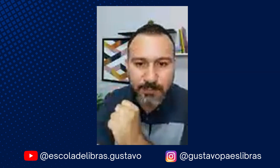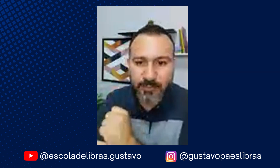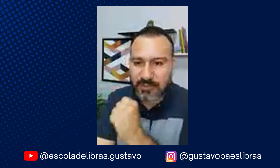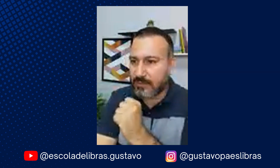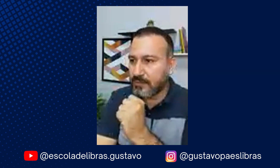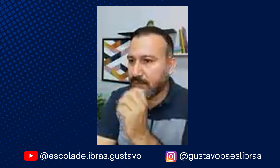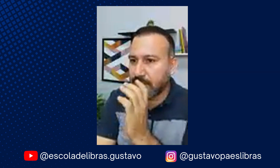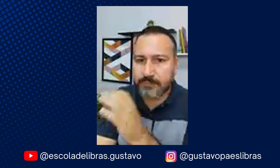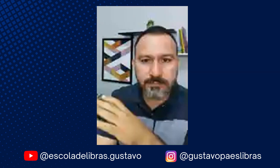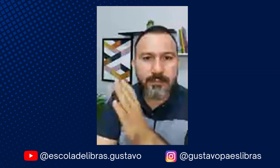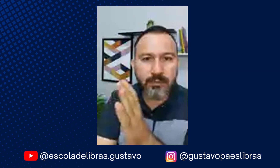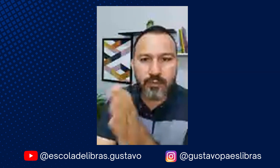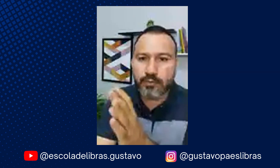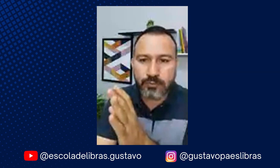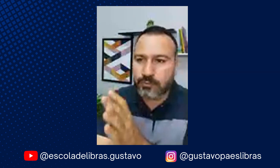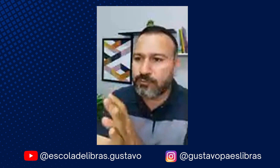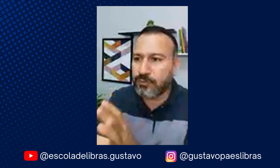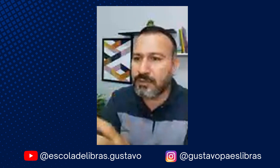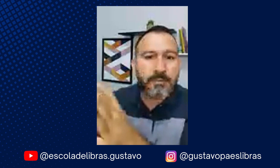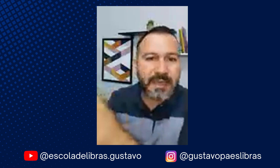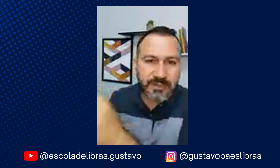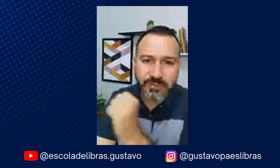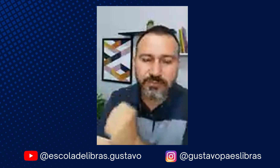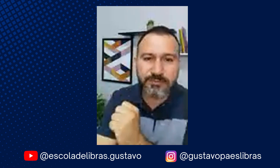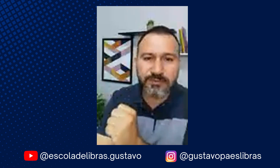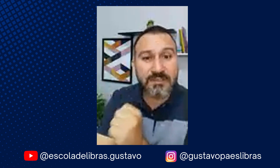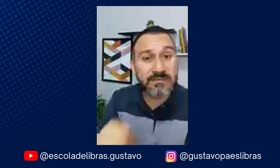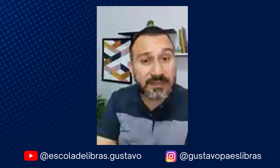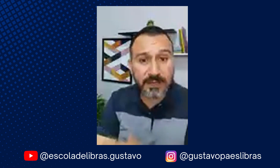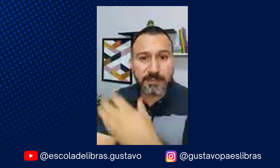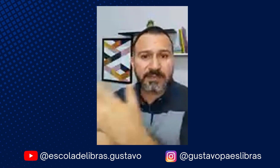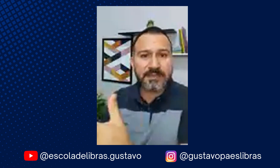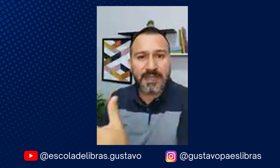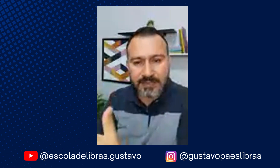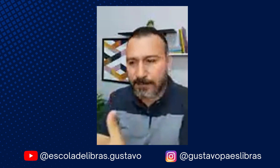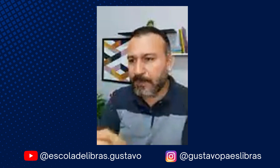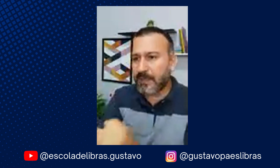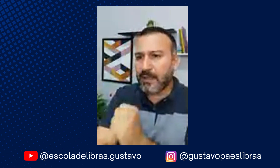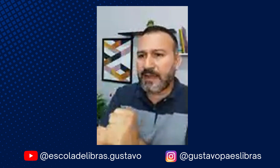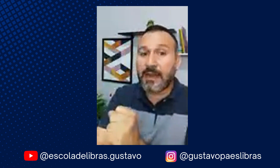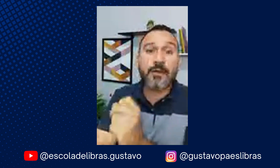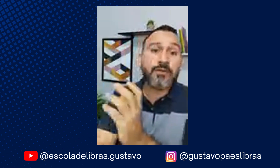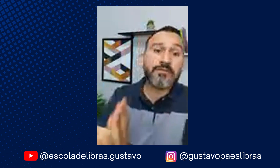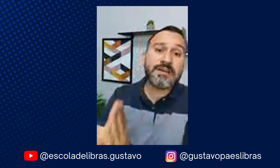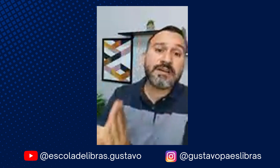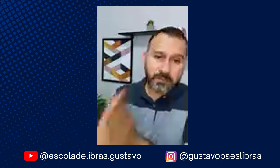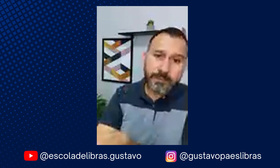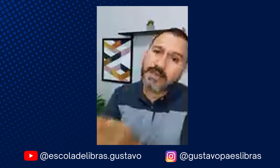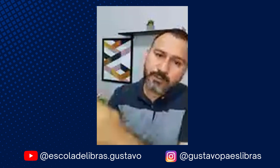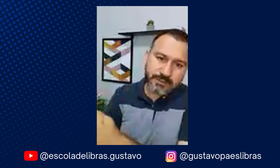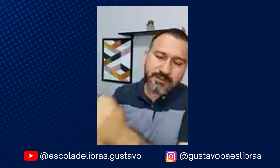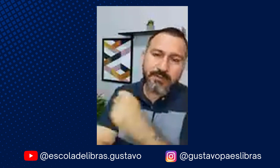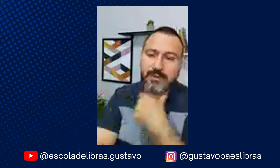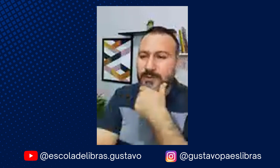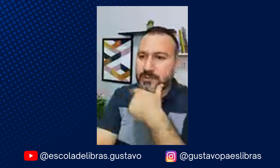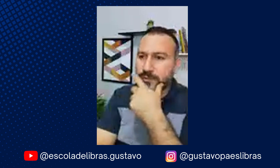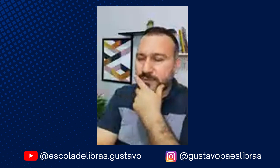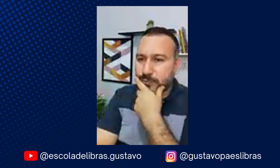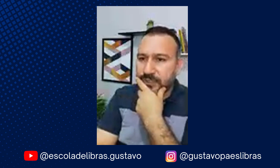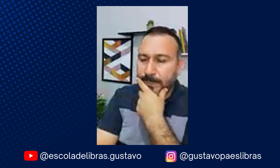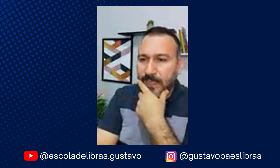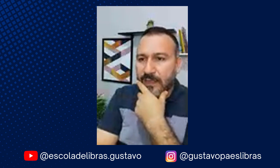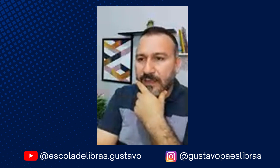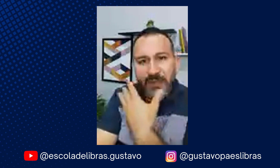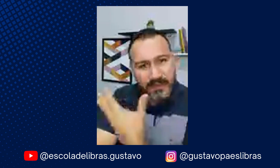dar um exemplo aqui. O surdo foi no médico e você vai interpretar ali aquela conversa que o médico teve com a